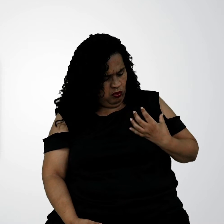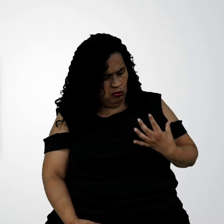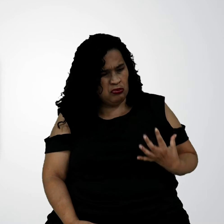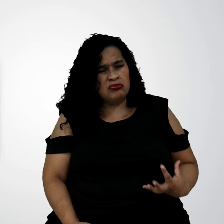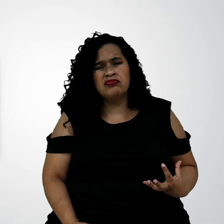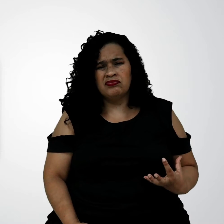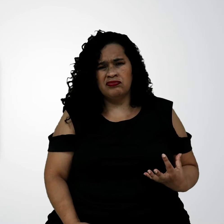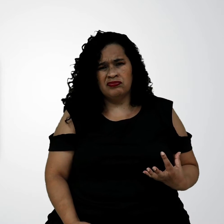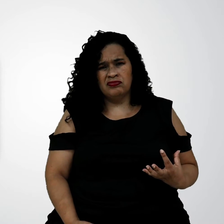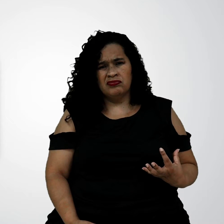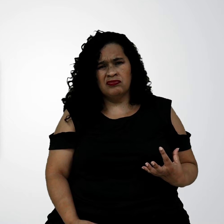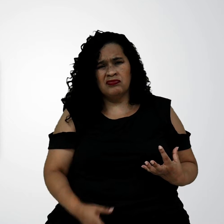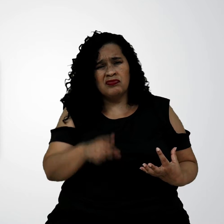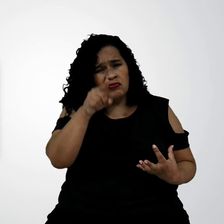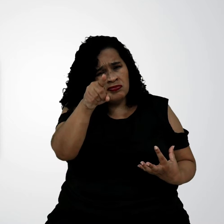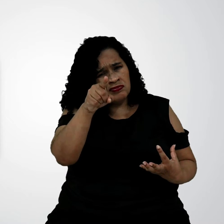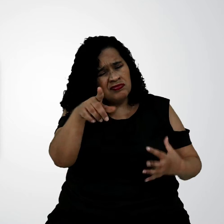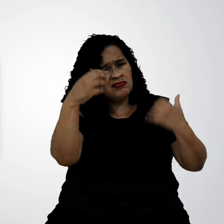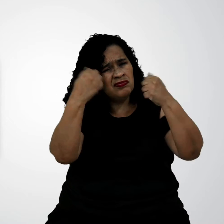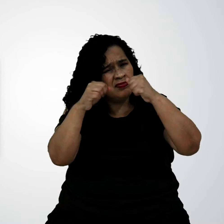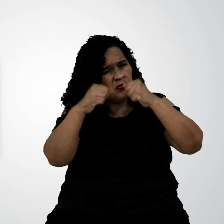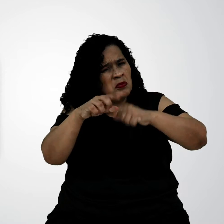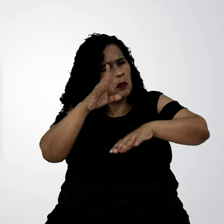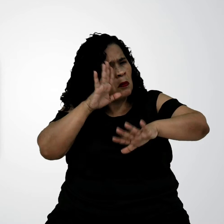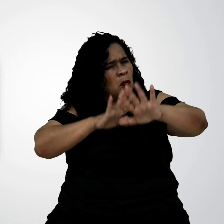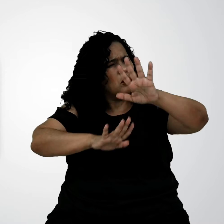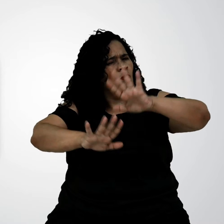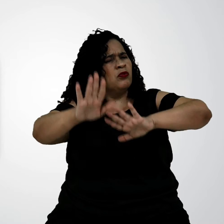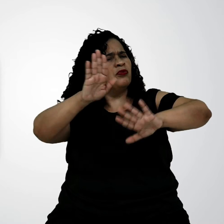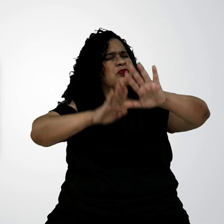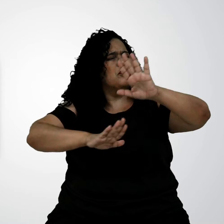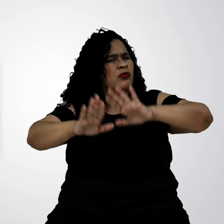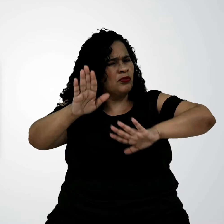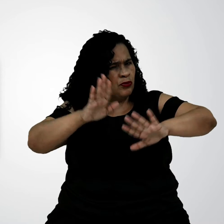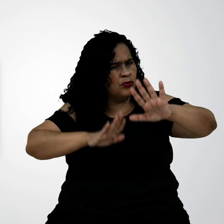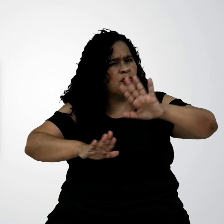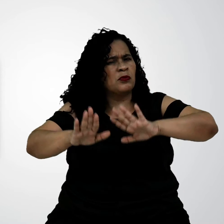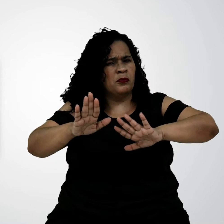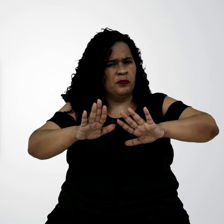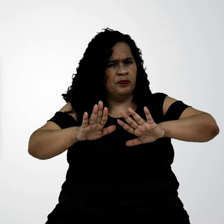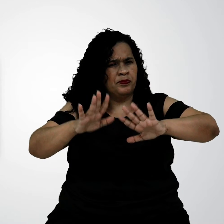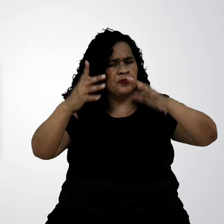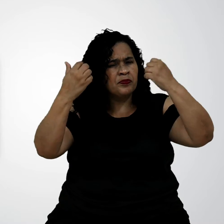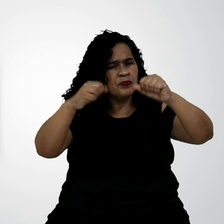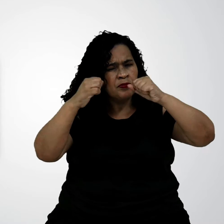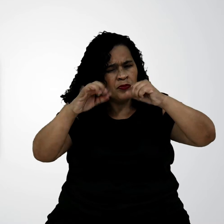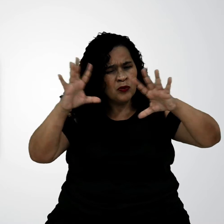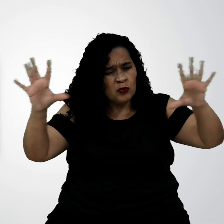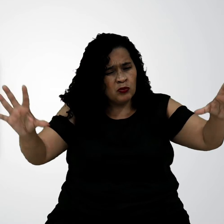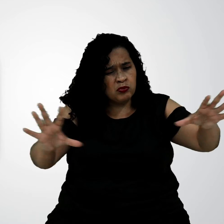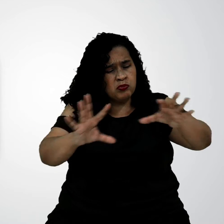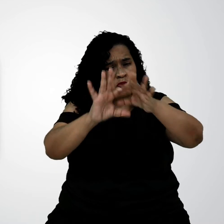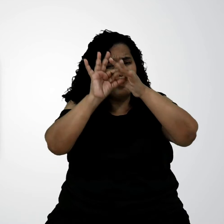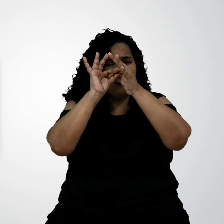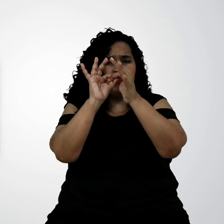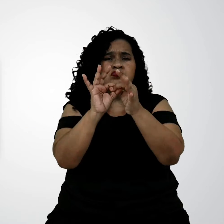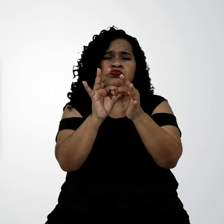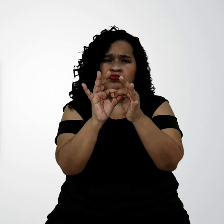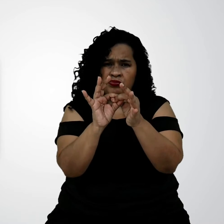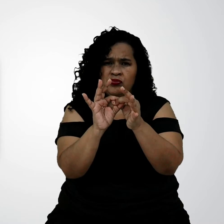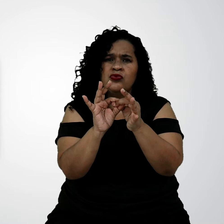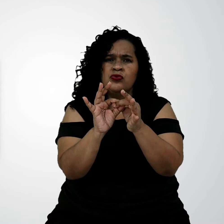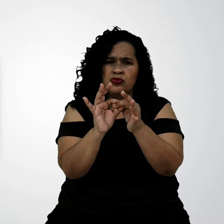nossa vida não é separada, não existe vida espiritual e vida secular, não